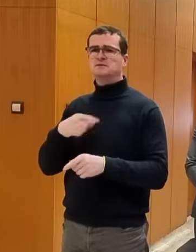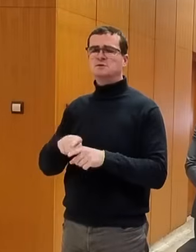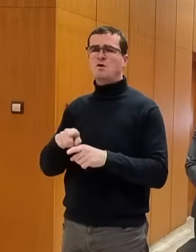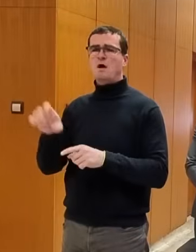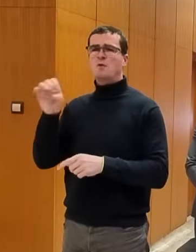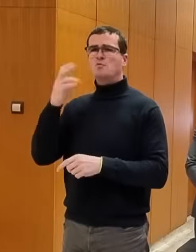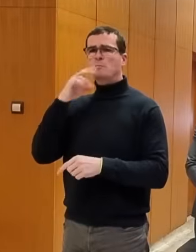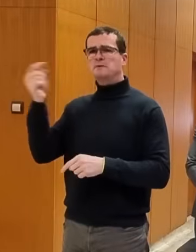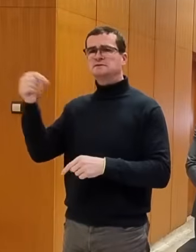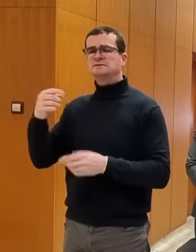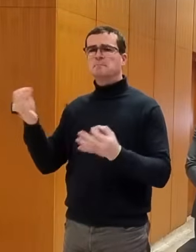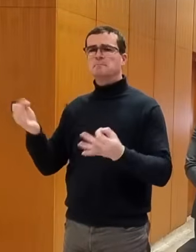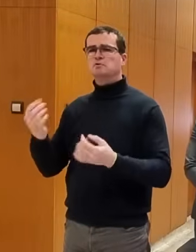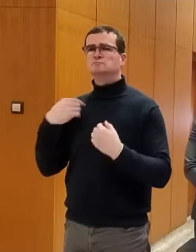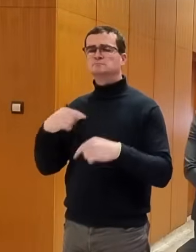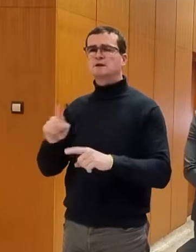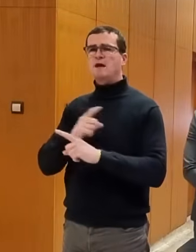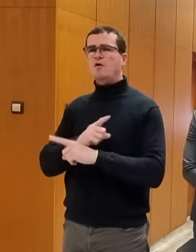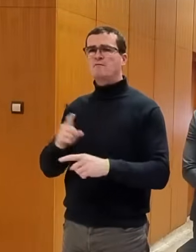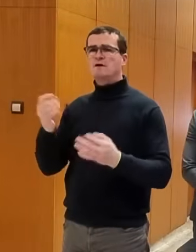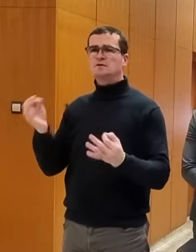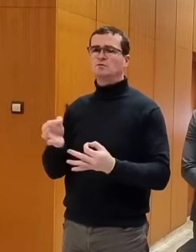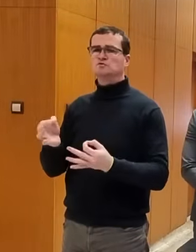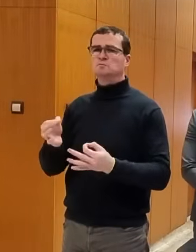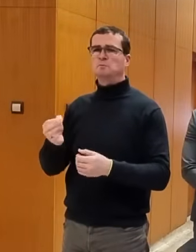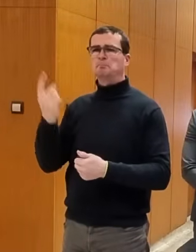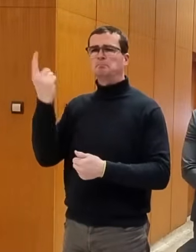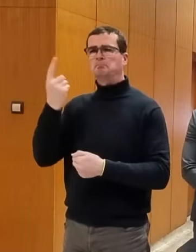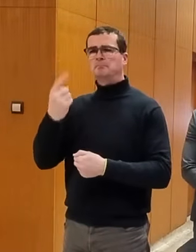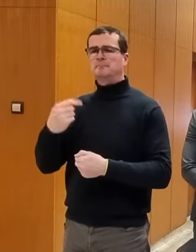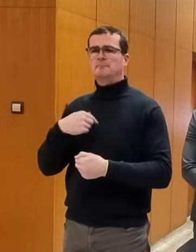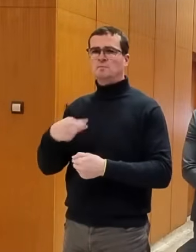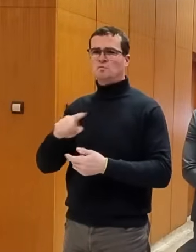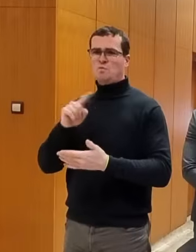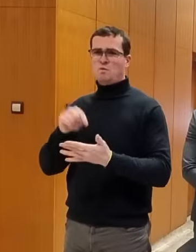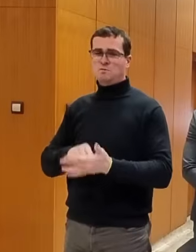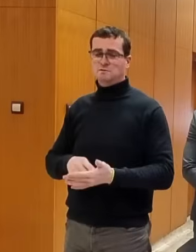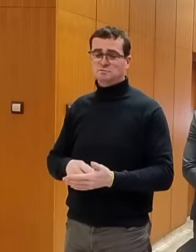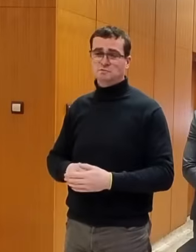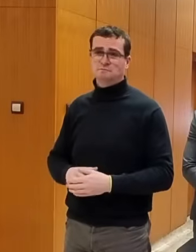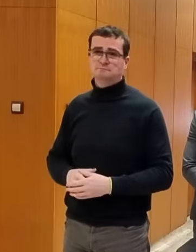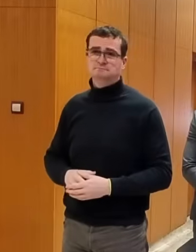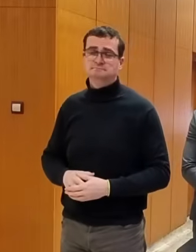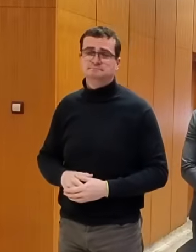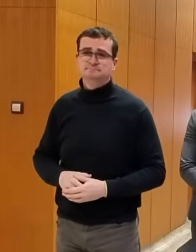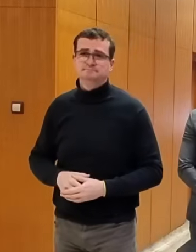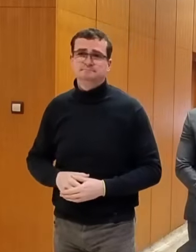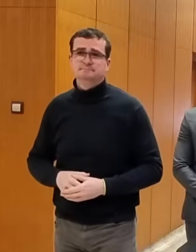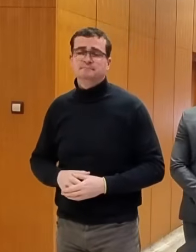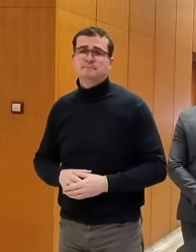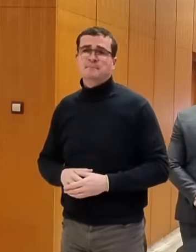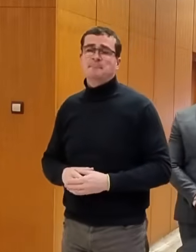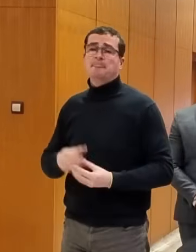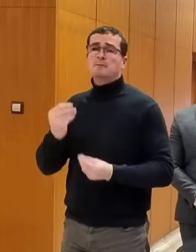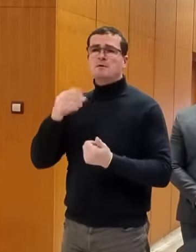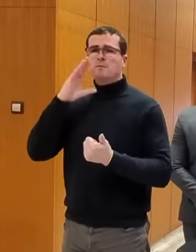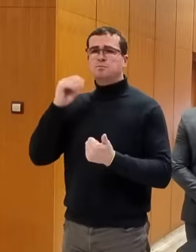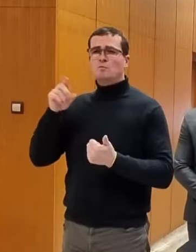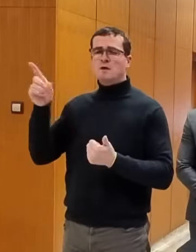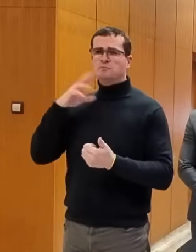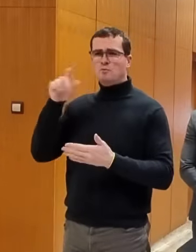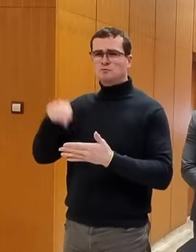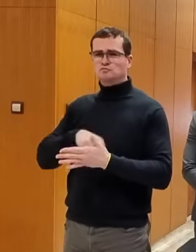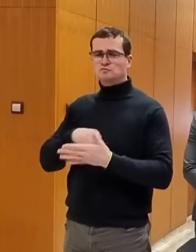prečo by Európska komisia mala akýmkoľvek spôsobom vytýkať túto otázku. Pokiaľ ide napríklad o Bulharsko, v Bulharsku